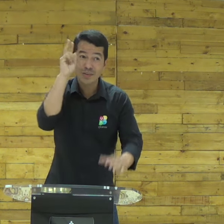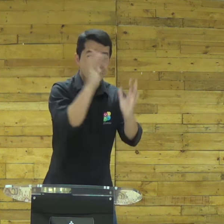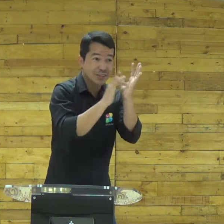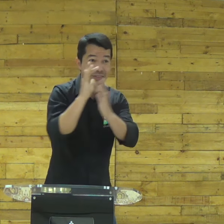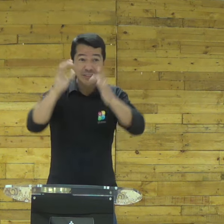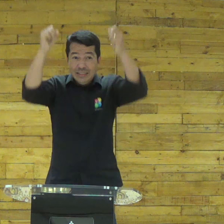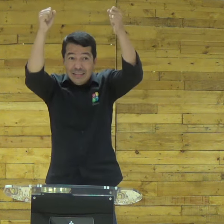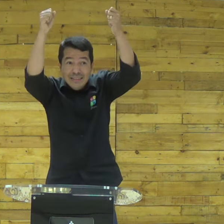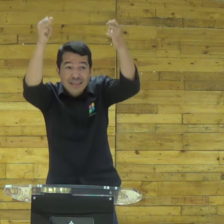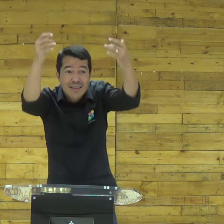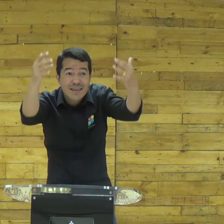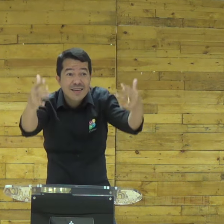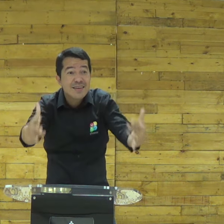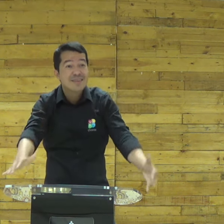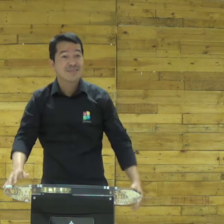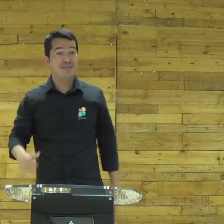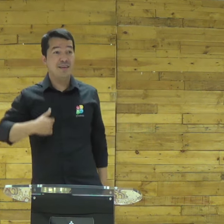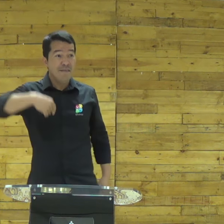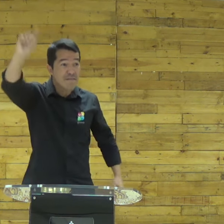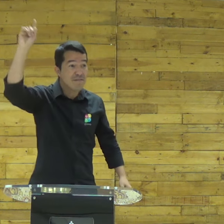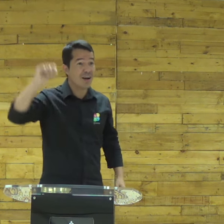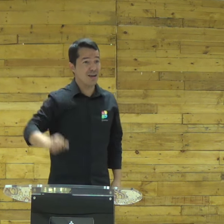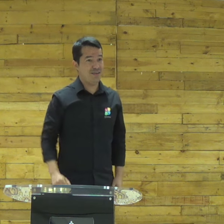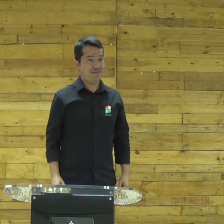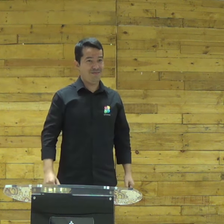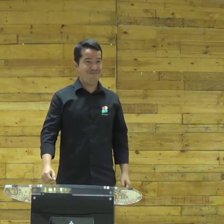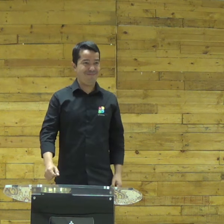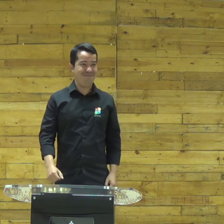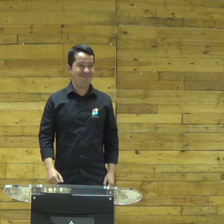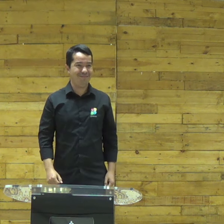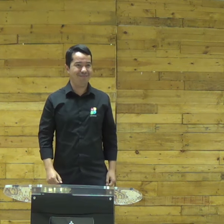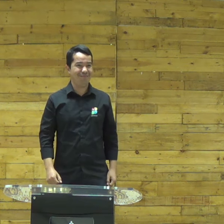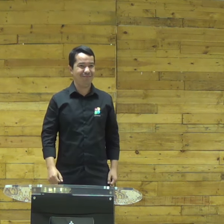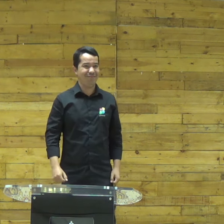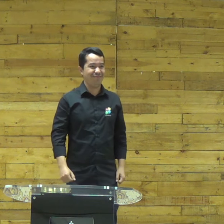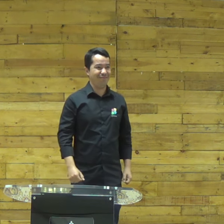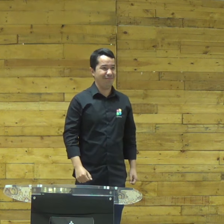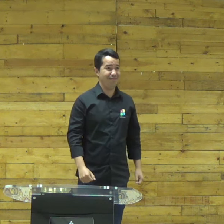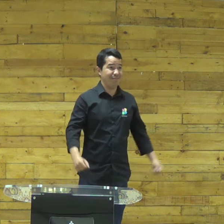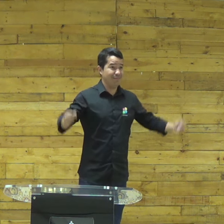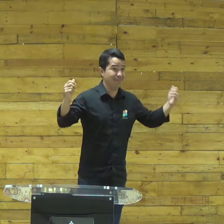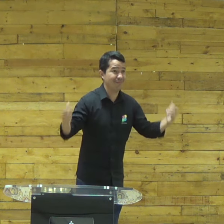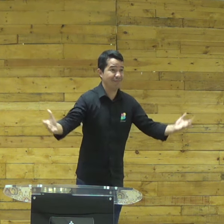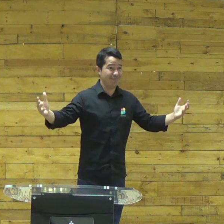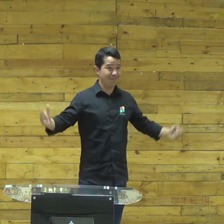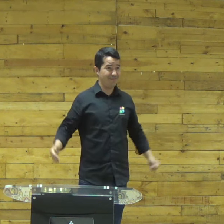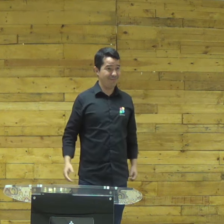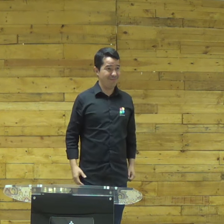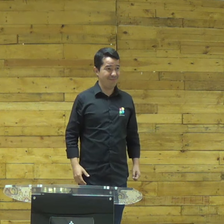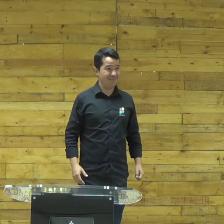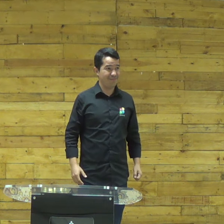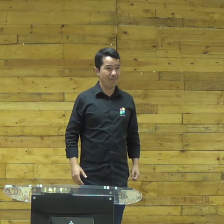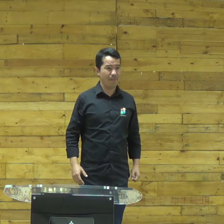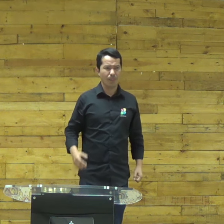evangelizar proclamarmos contarmos da história dele é isso que ele falou e